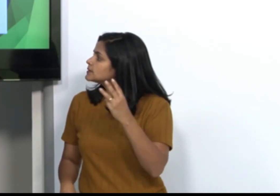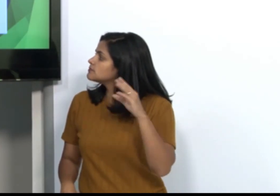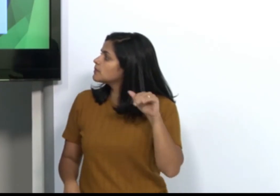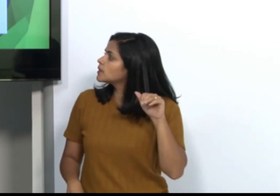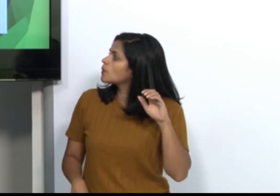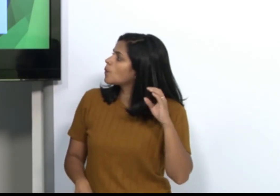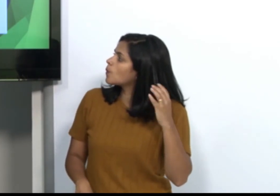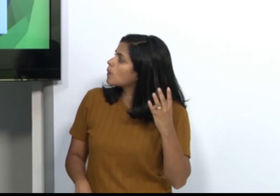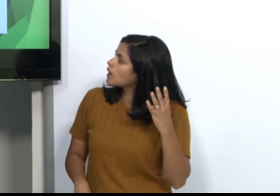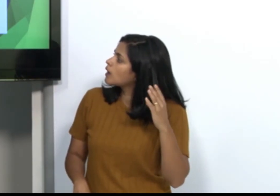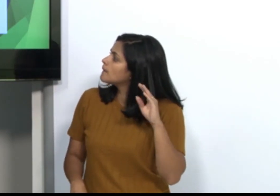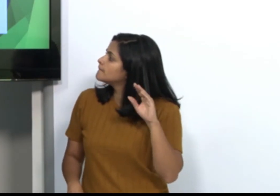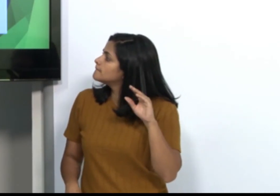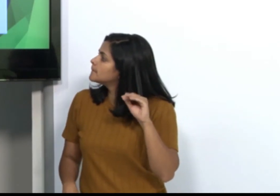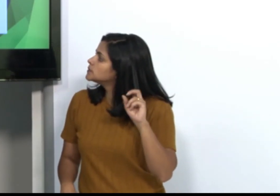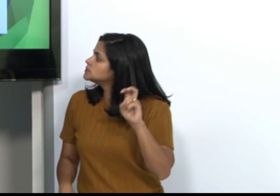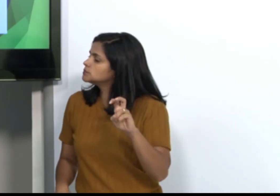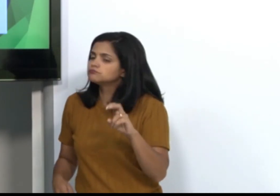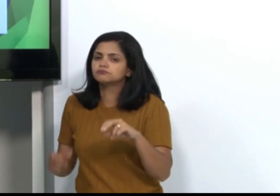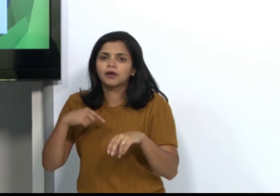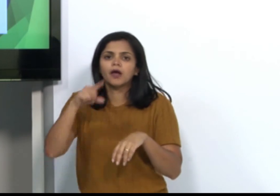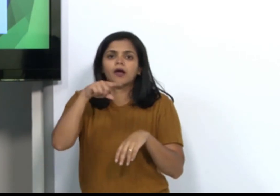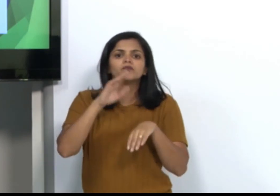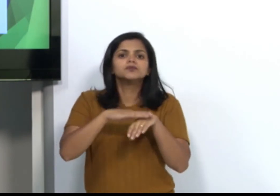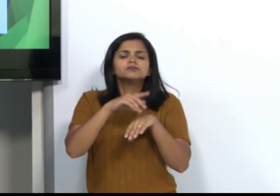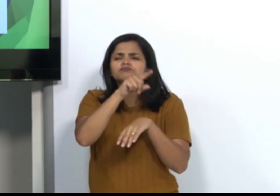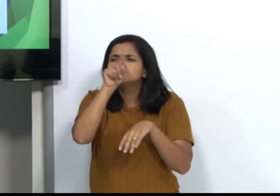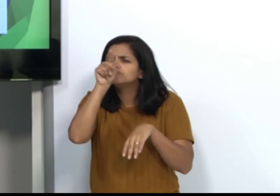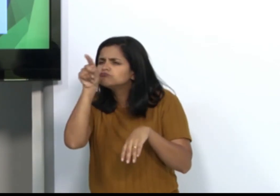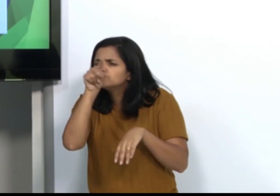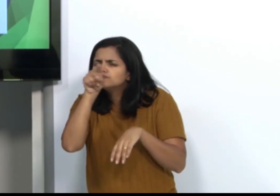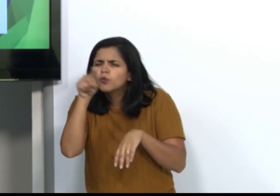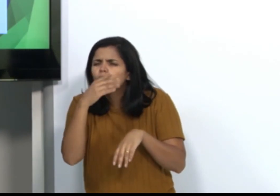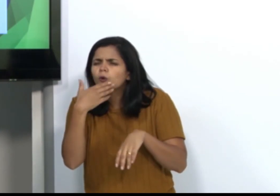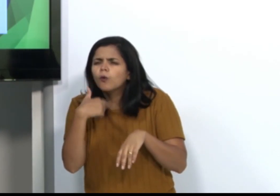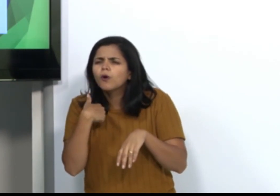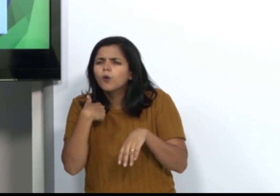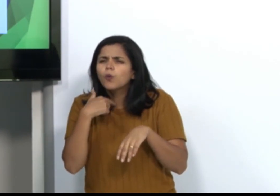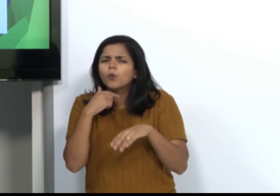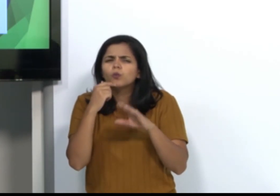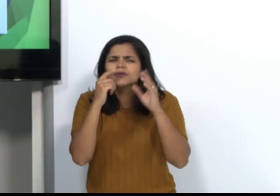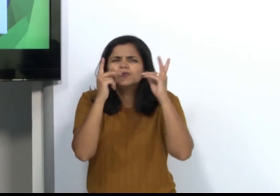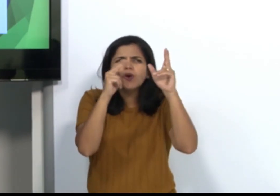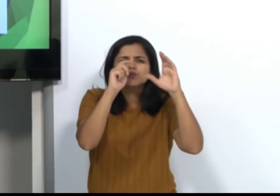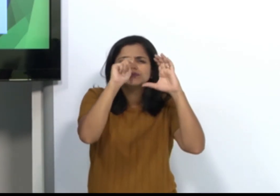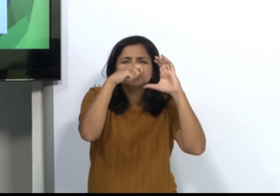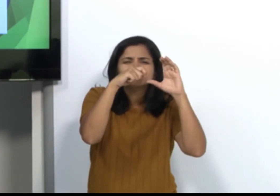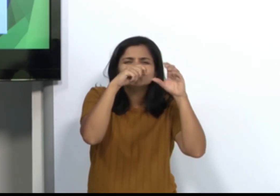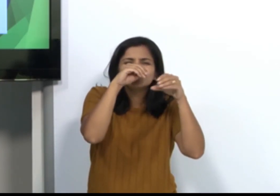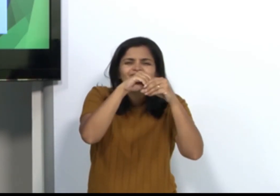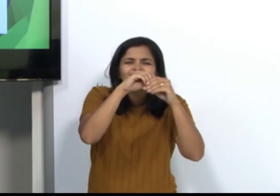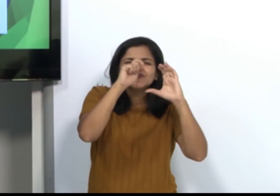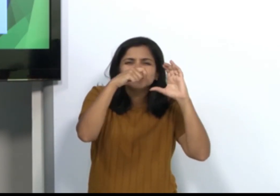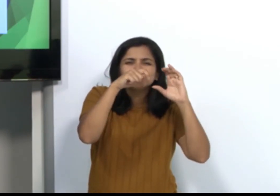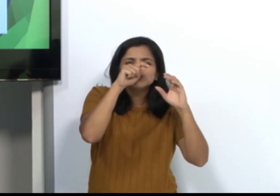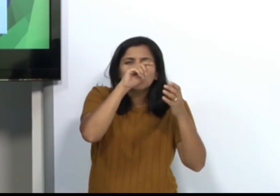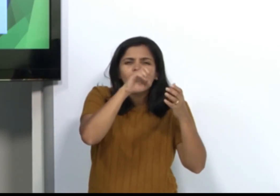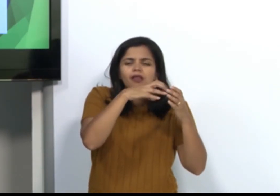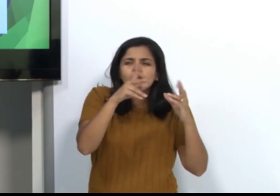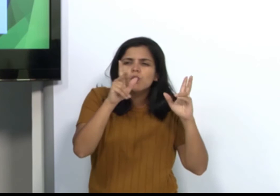Mãe 1, mãe 2, mãe 3, mãe 4, mãe 5. Então você vai olhar e